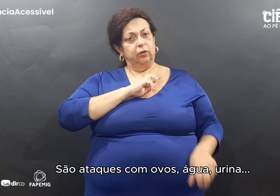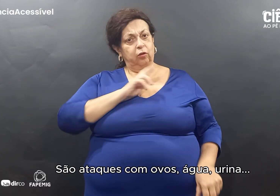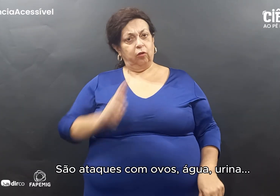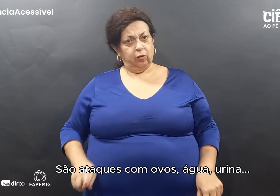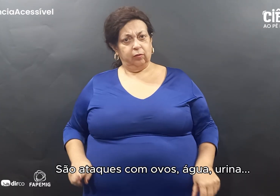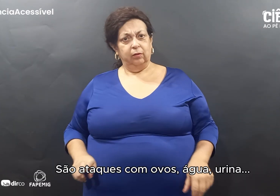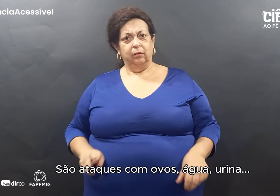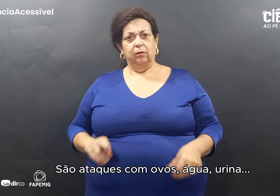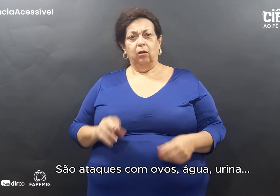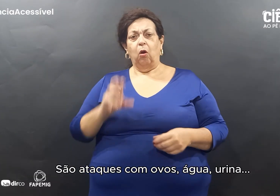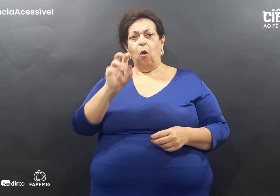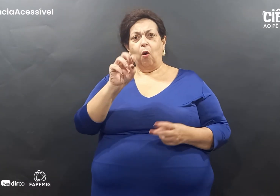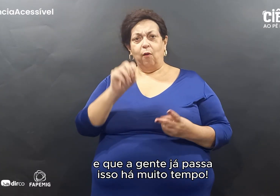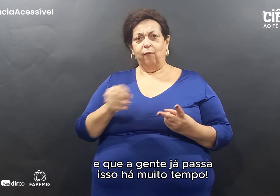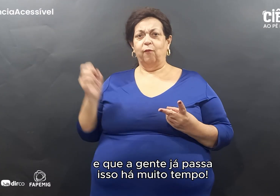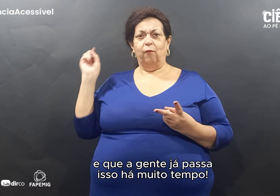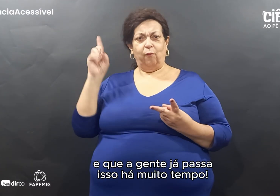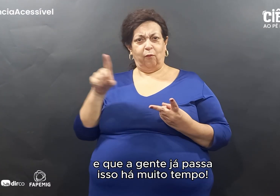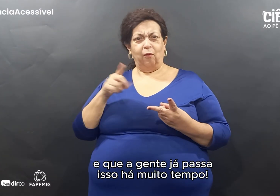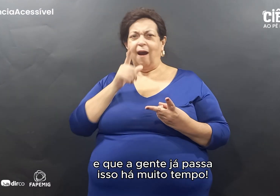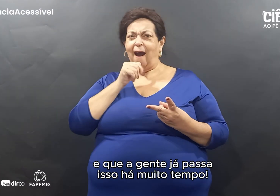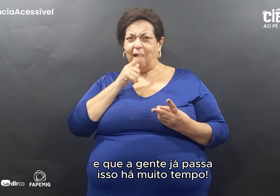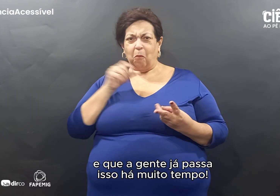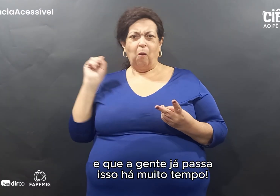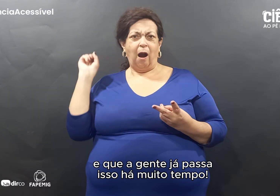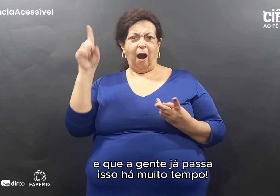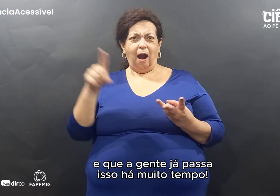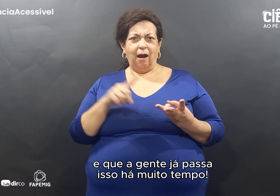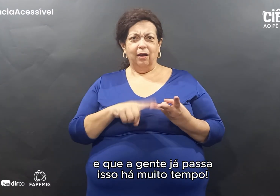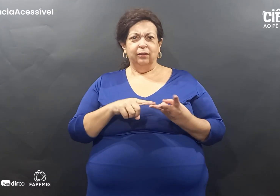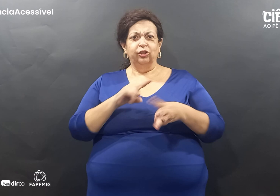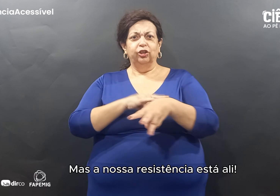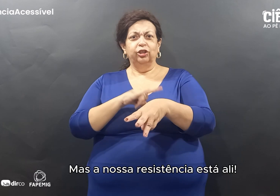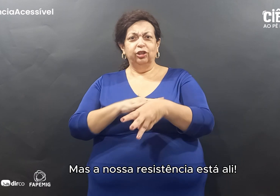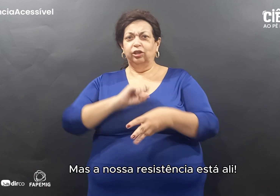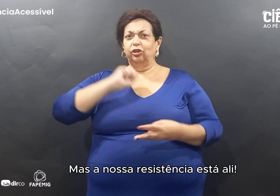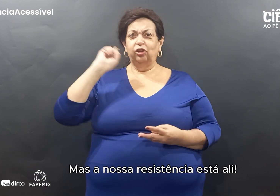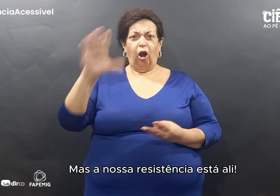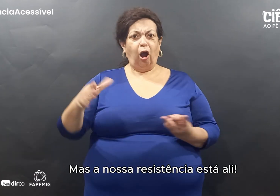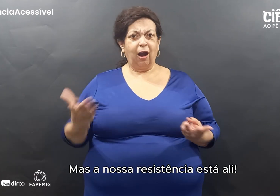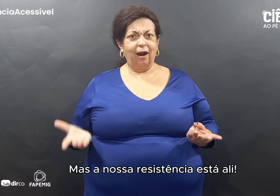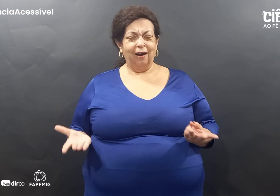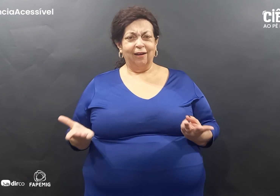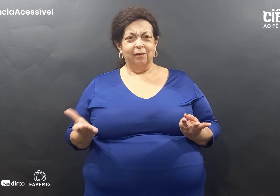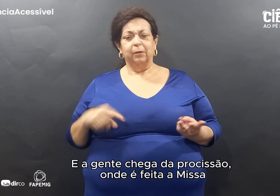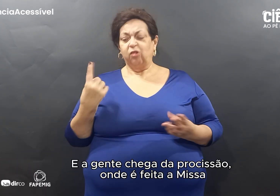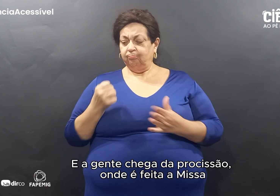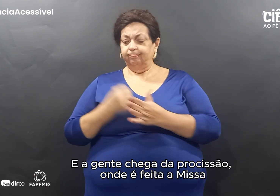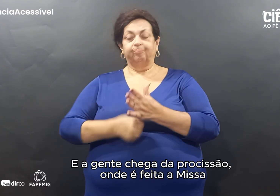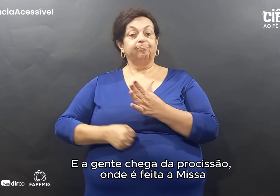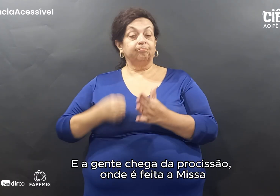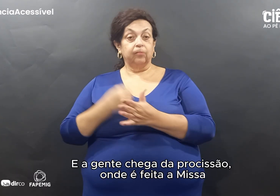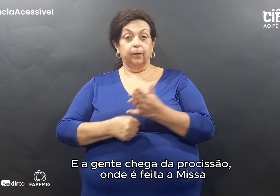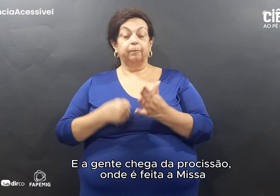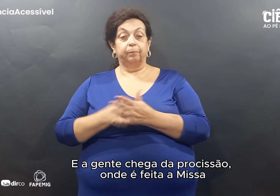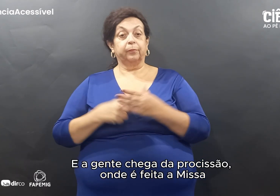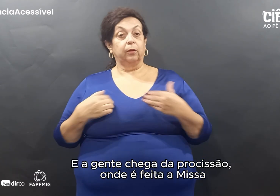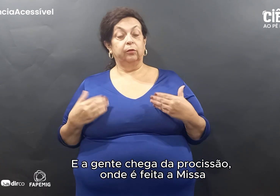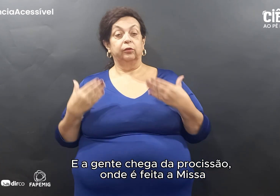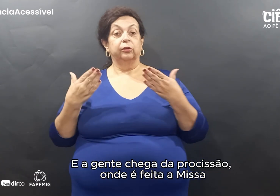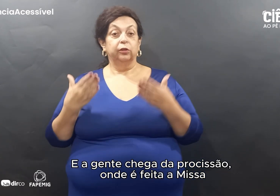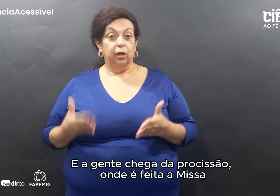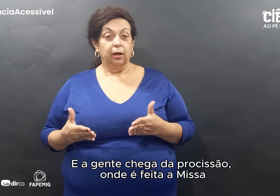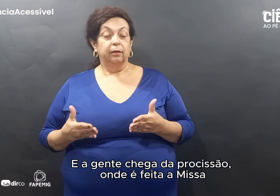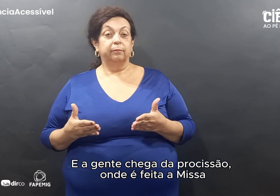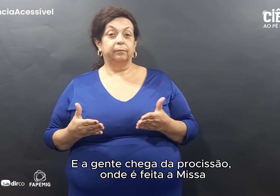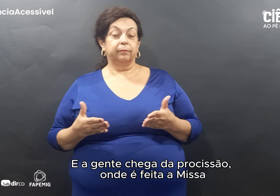ataques de ovos, água, urina, e que a gente já passa isso por muito tempo, mas a nossa resistência está ali. E a gente chega da